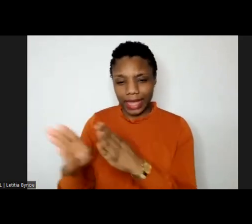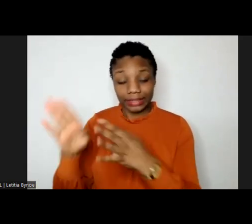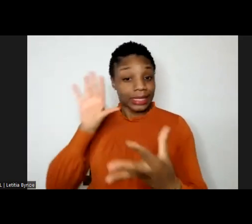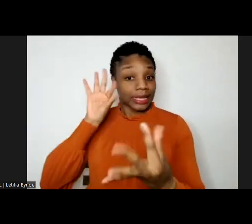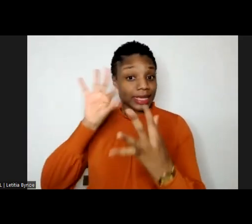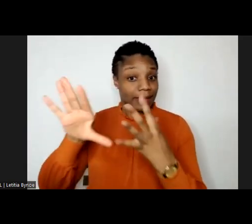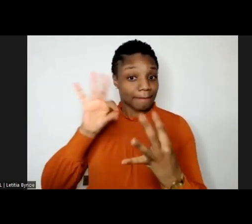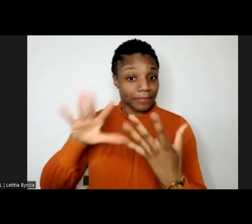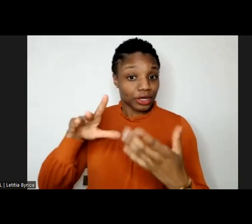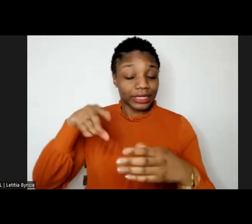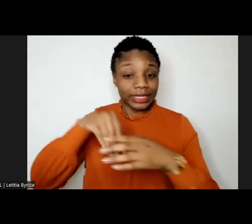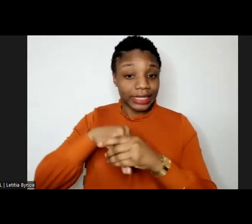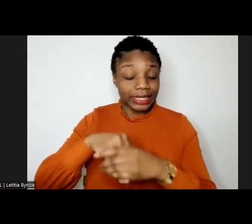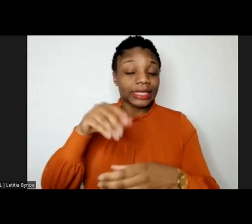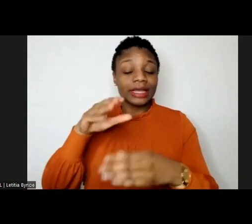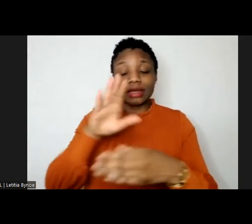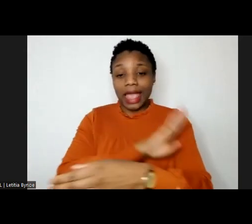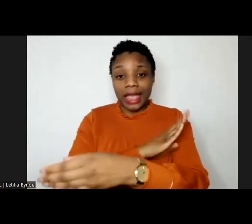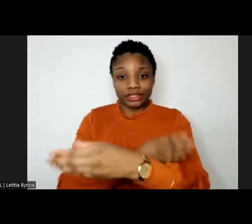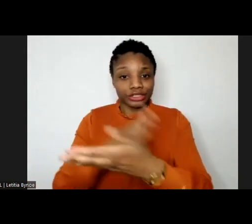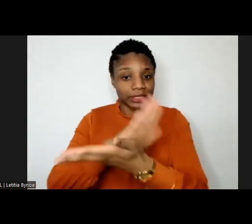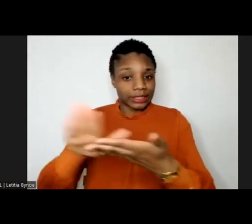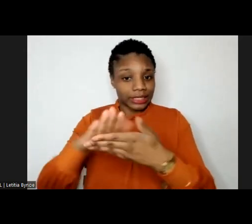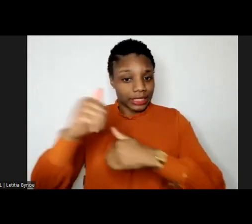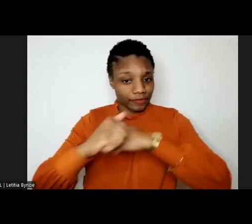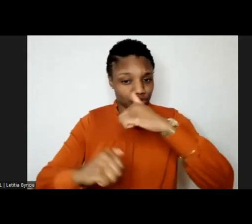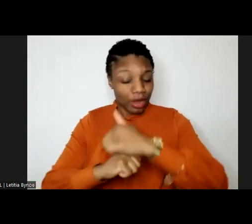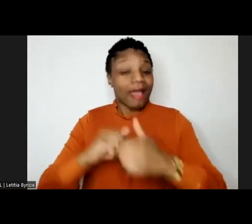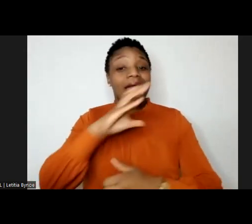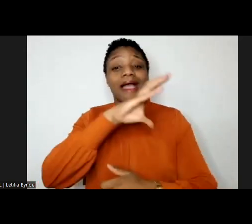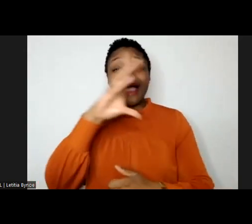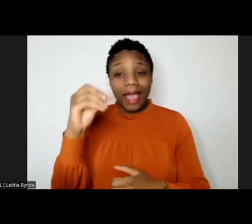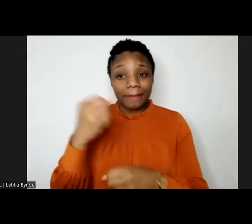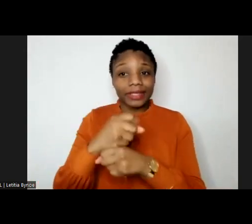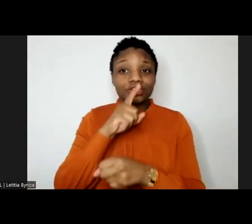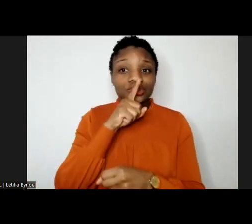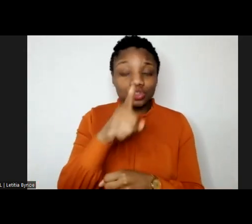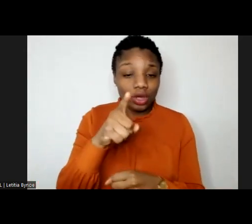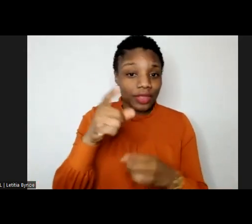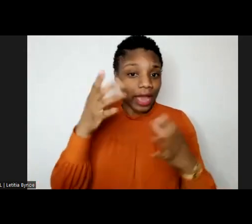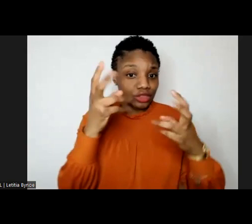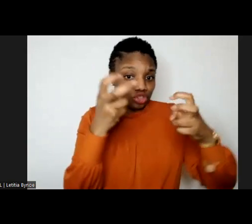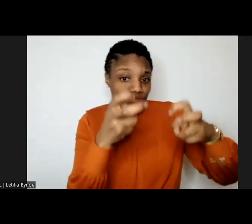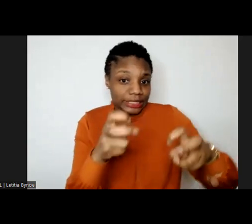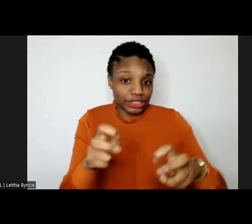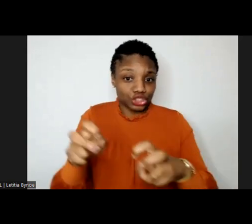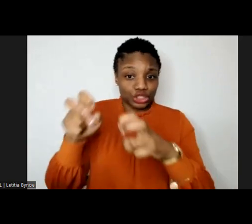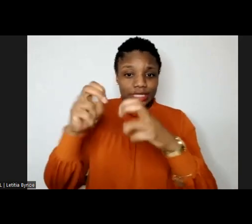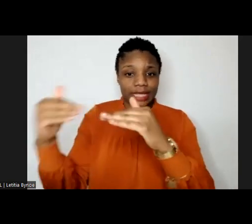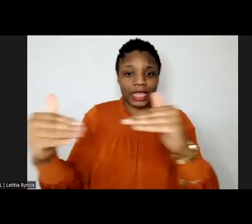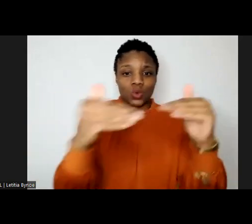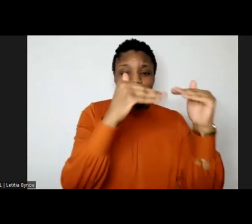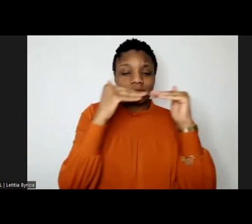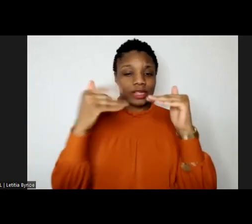eh que sean amigables al ambiente y asegurándonos que